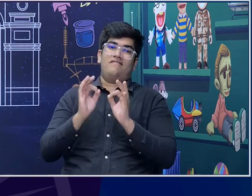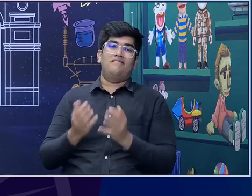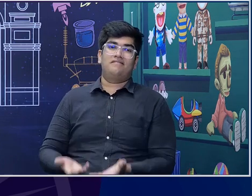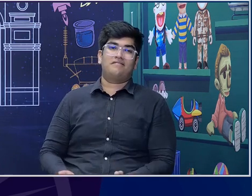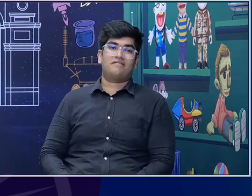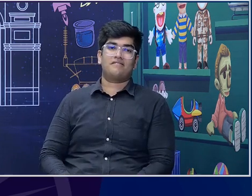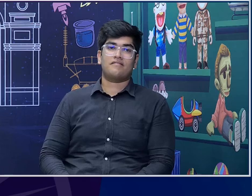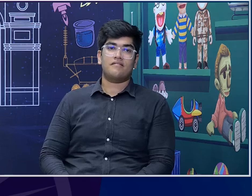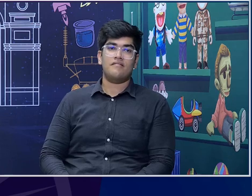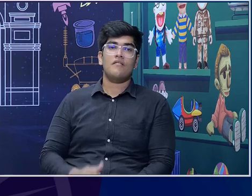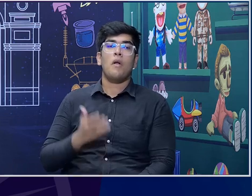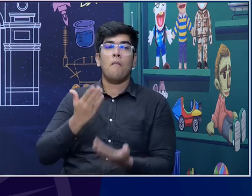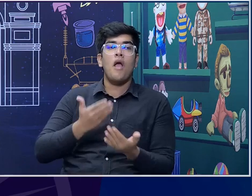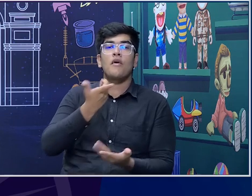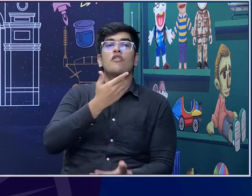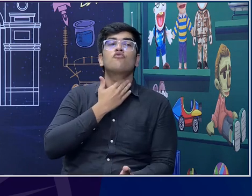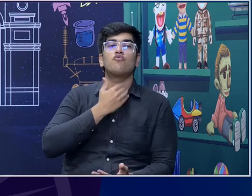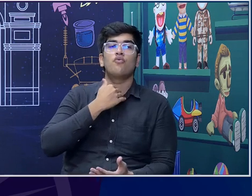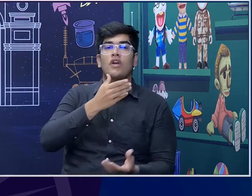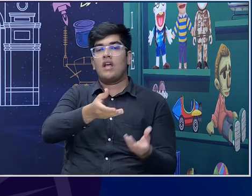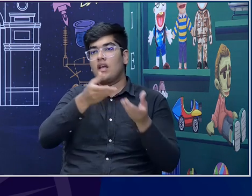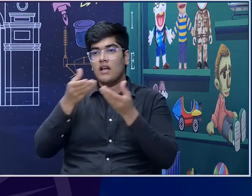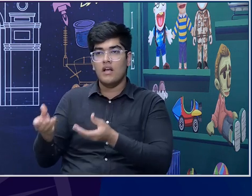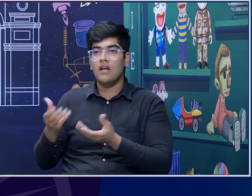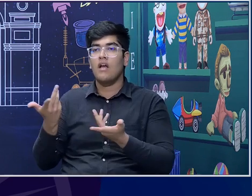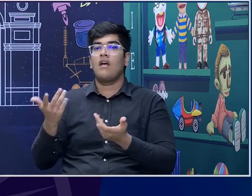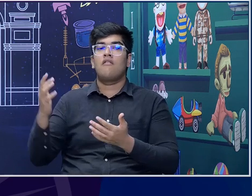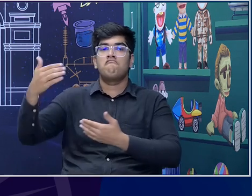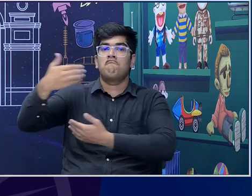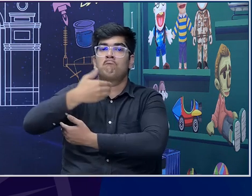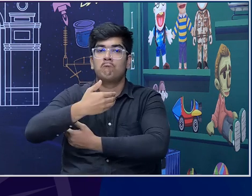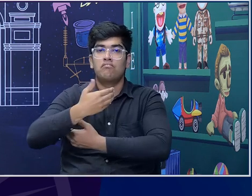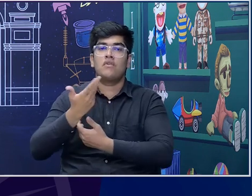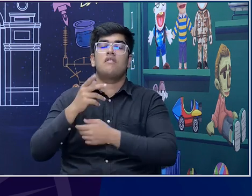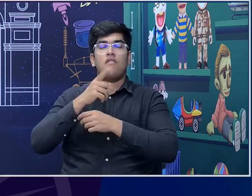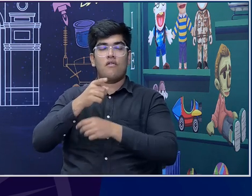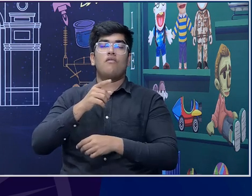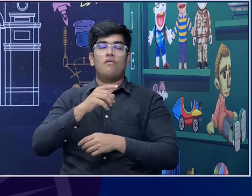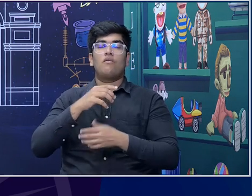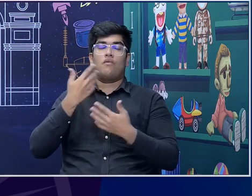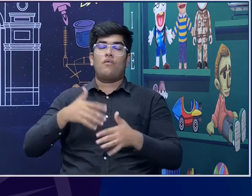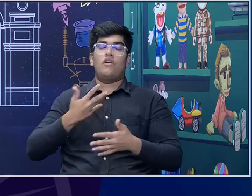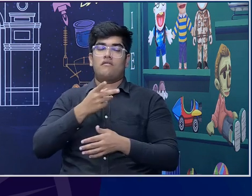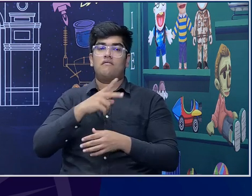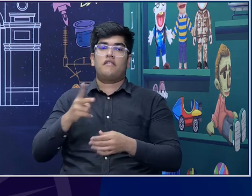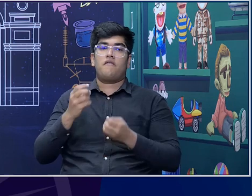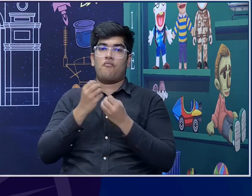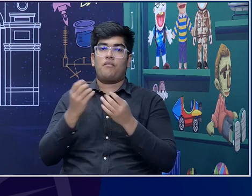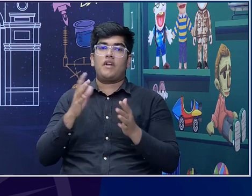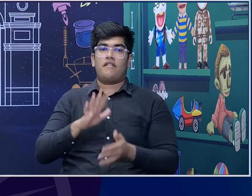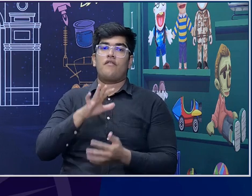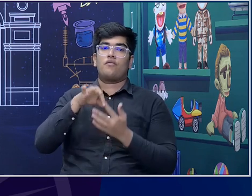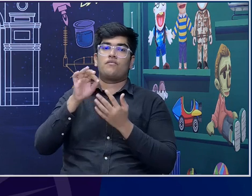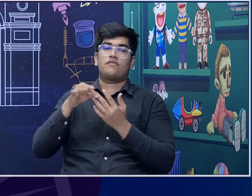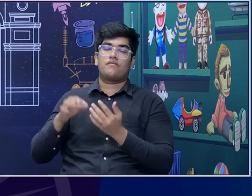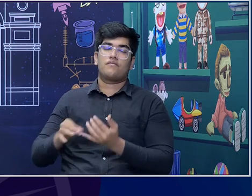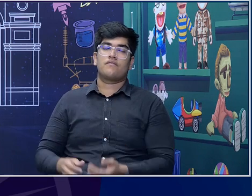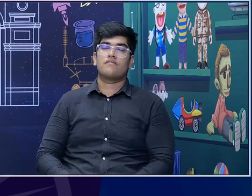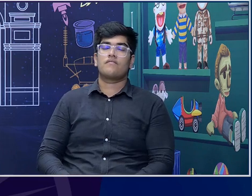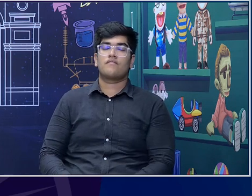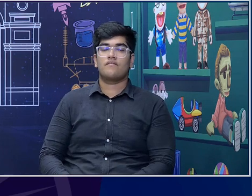रह है ना उनको गले से भी लगा है तो यह सब जो वो फील करते थे कवर सिंग जी और ऐसी ही उनके